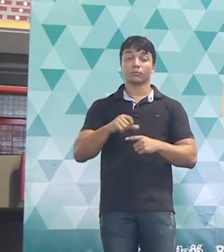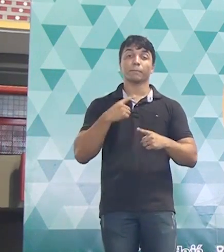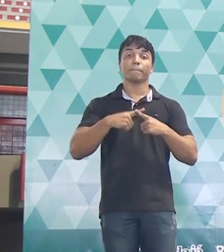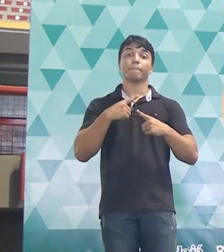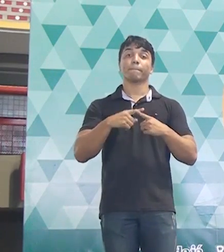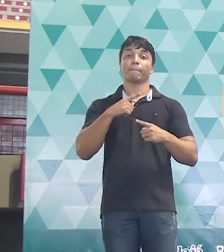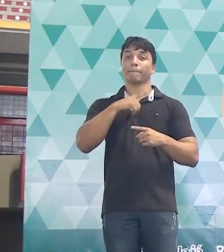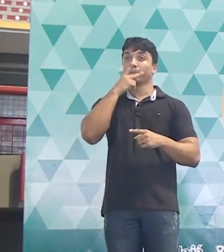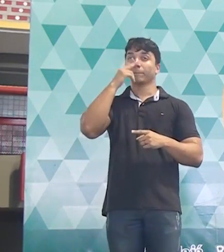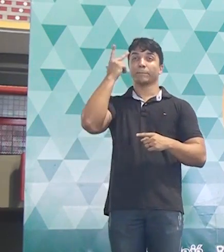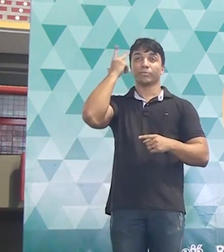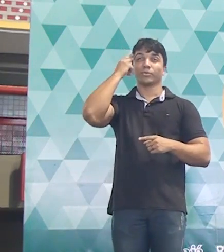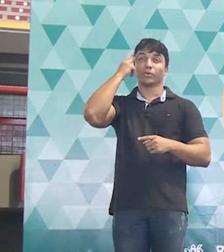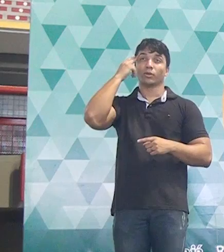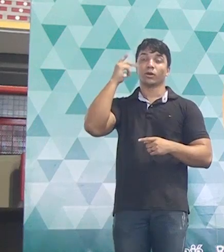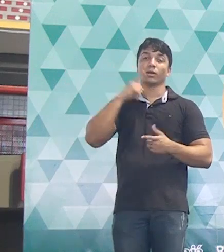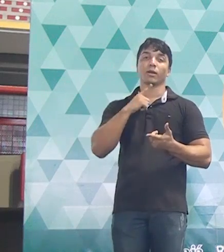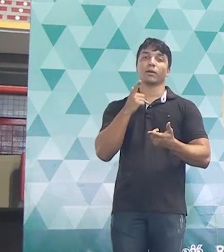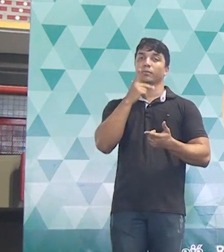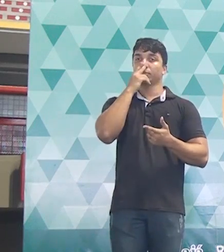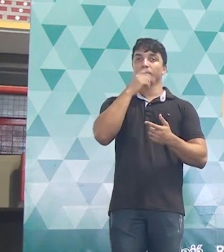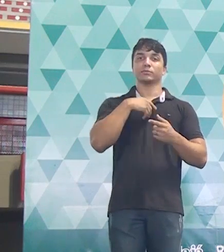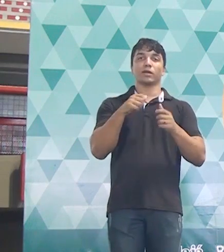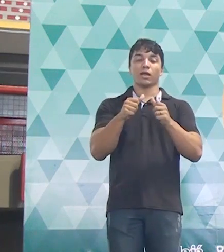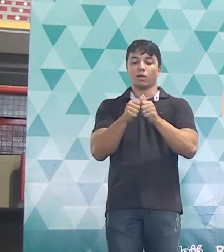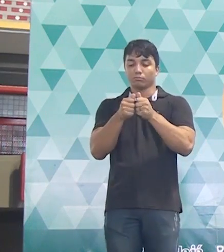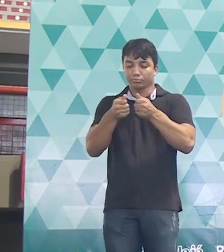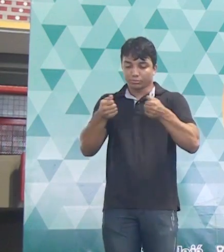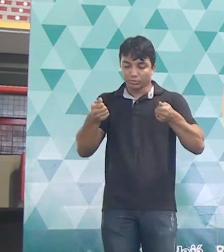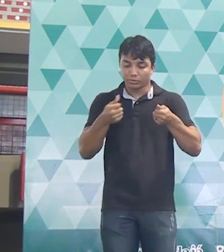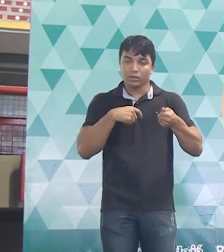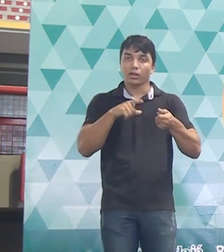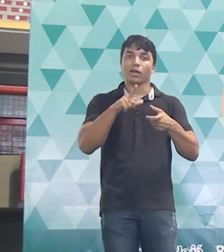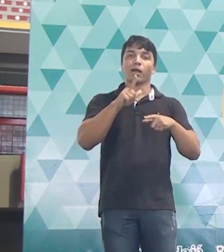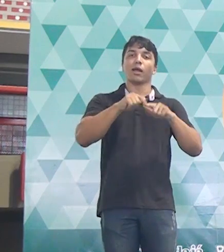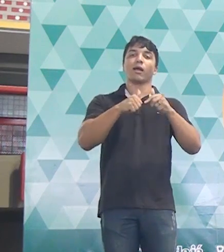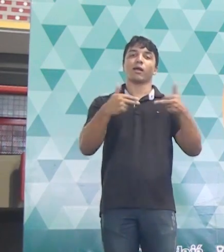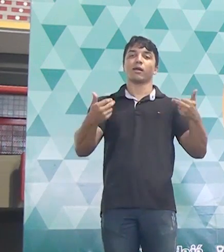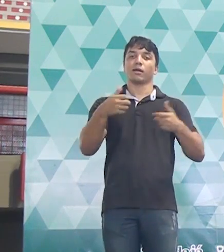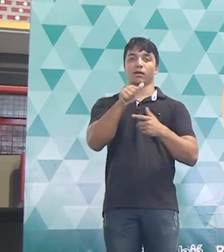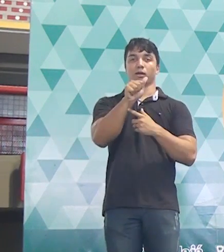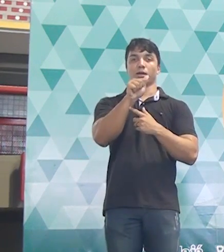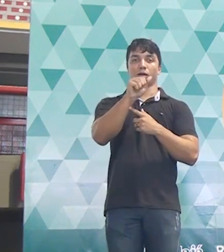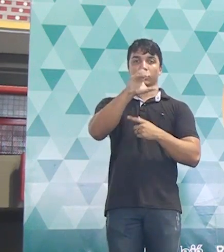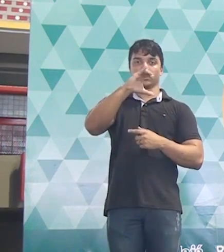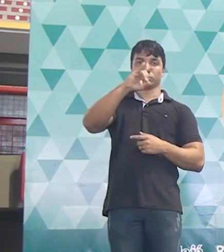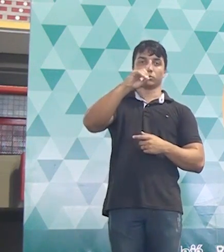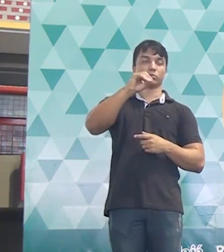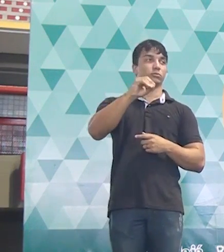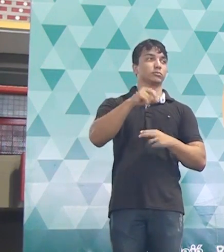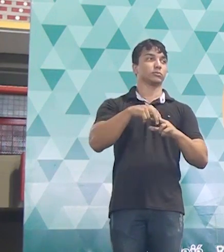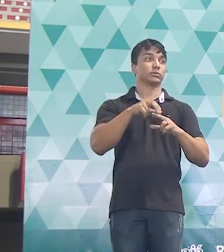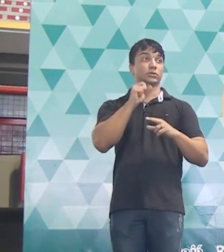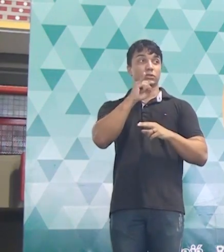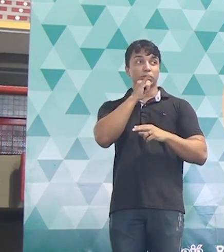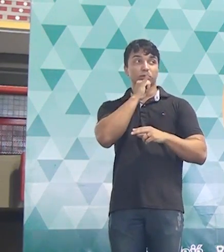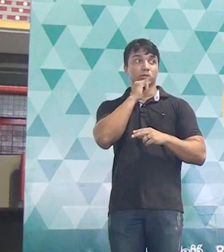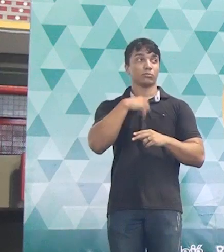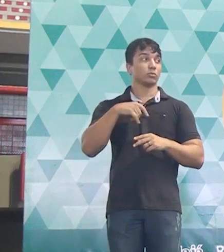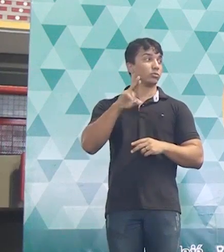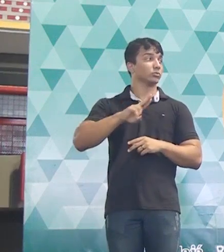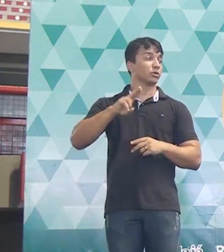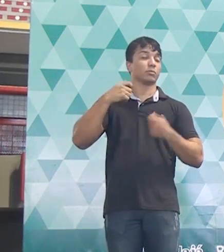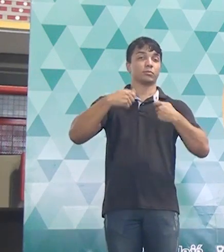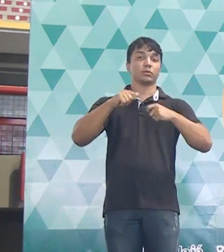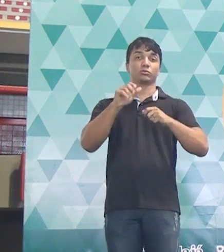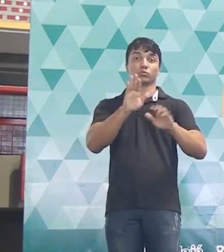porque é muito comum que eu tenha que abrir um recipiente contendo uma solução ácida. Se eu tiver que fazer isso, é bom